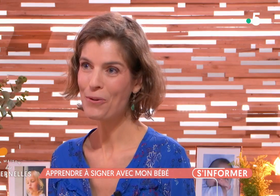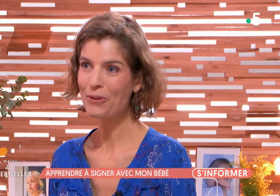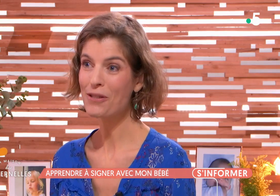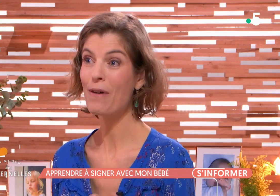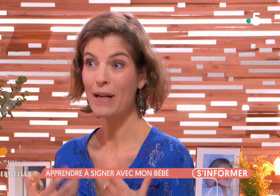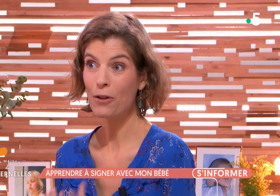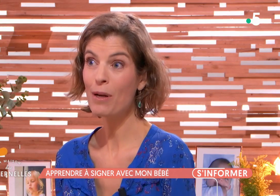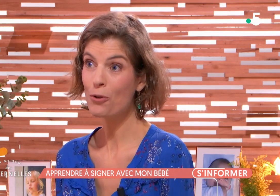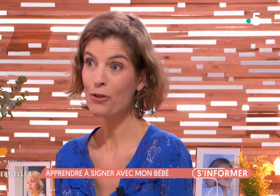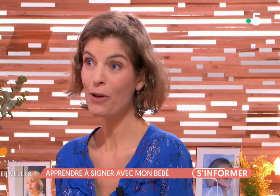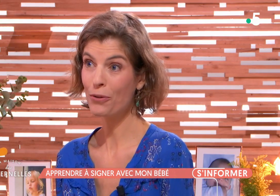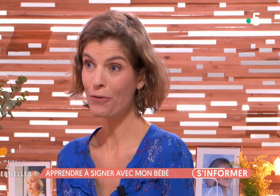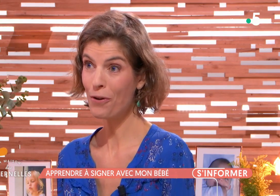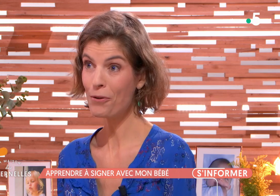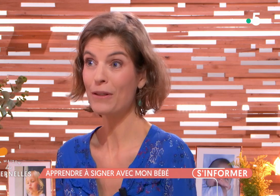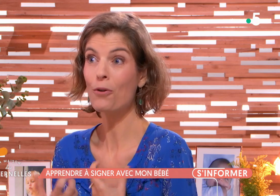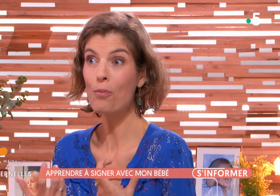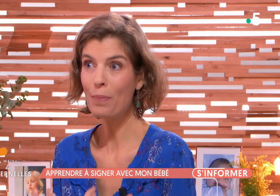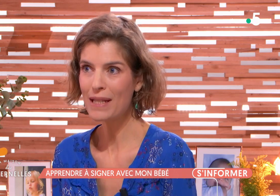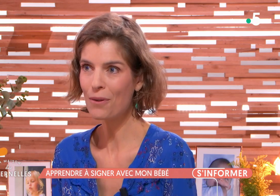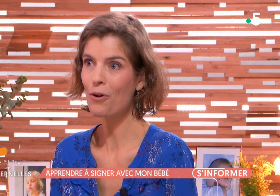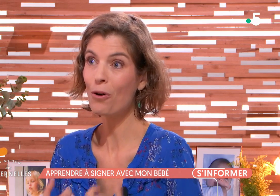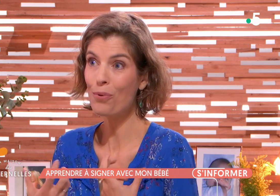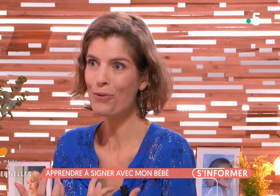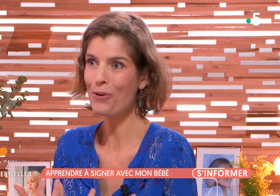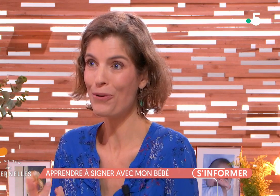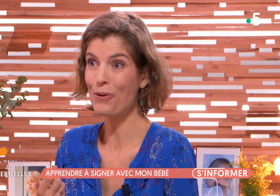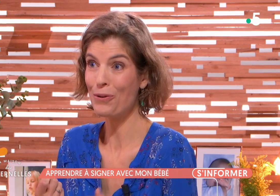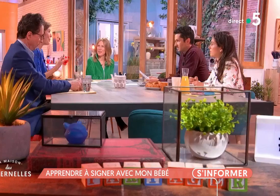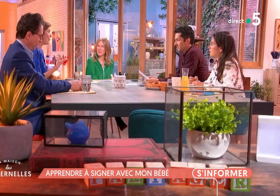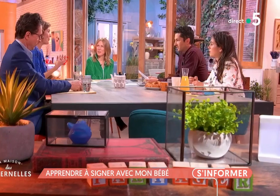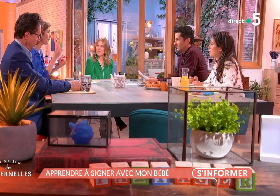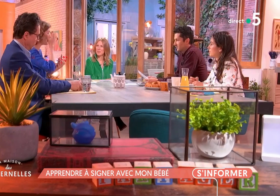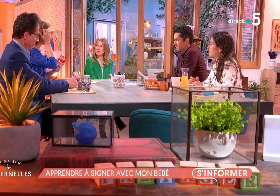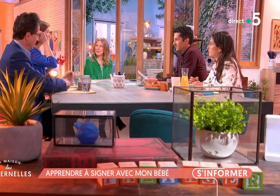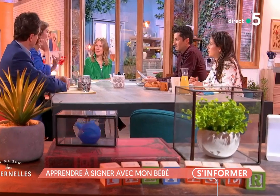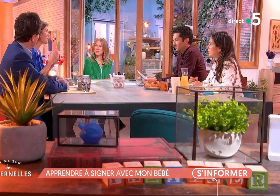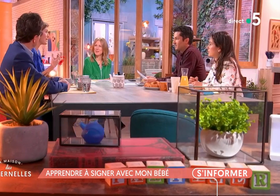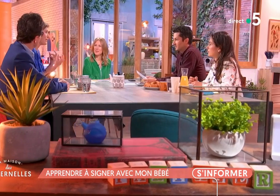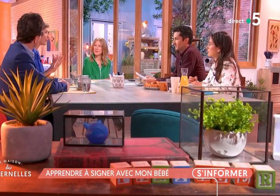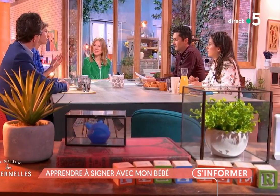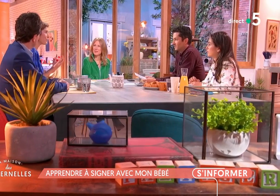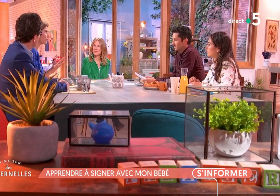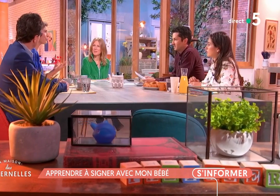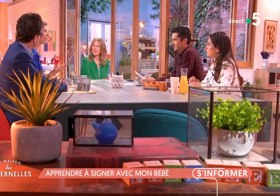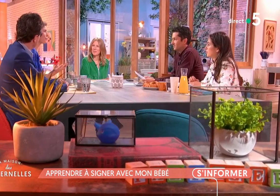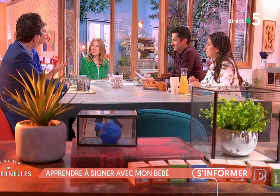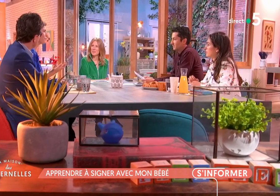Au contraire, est-ce qu'on va parler normalement justement à notre enfant ? On va être encore plus présent, encore plus... dans la bienveillance et dans l'attention qu'on donne à notre enfant.